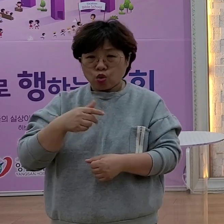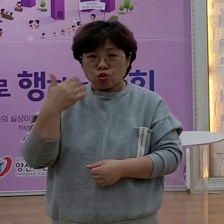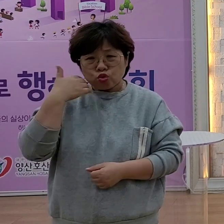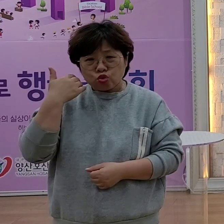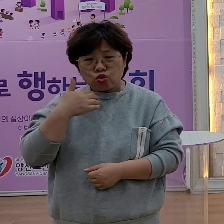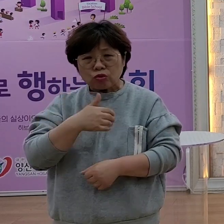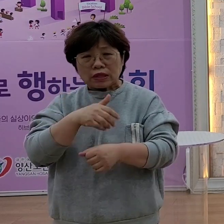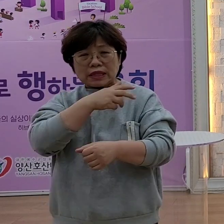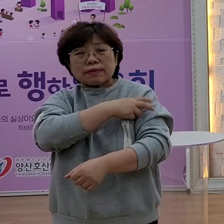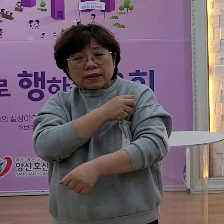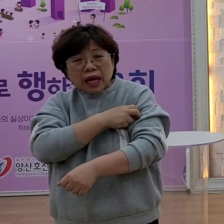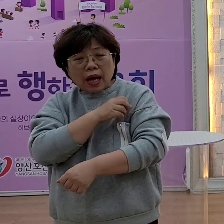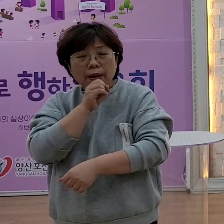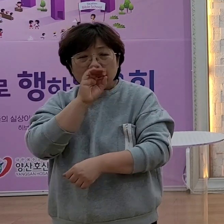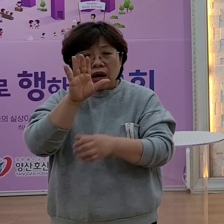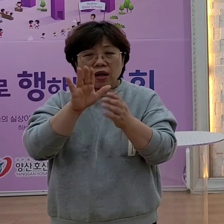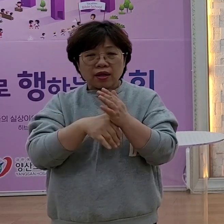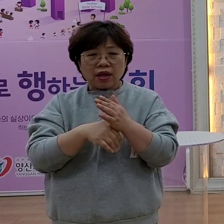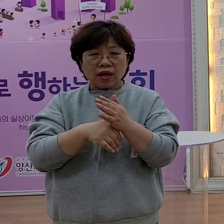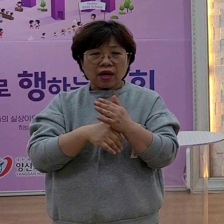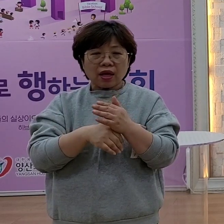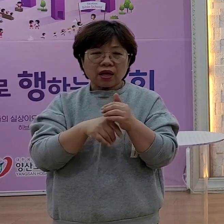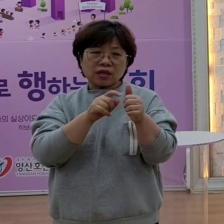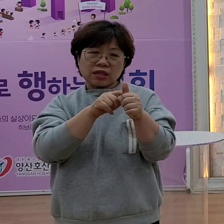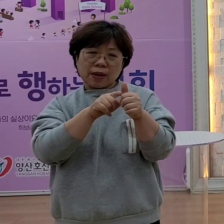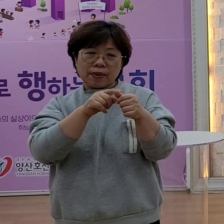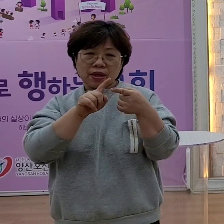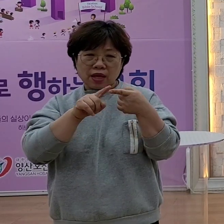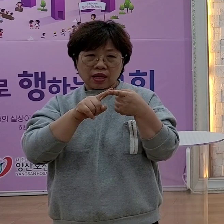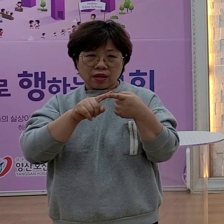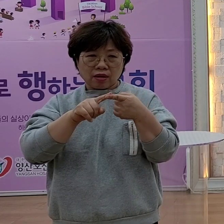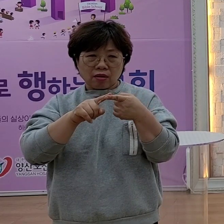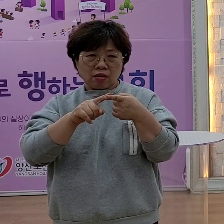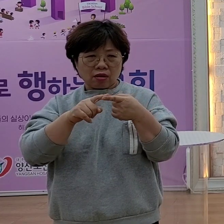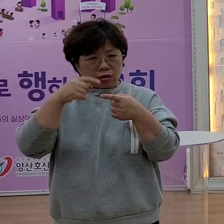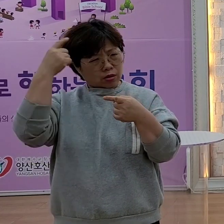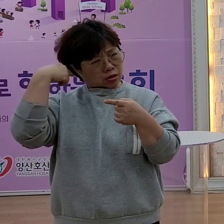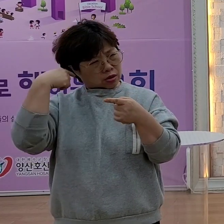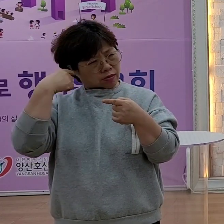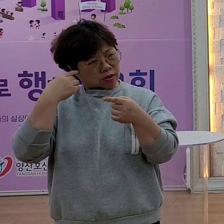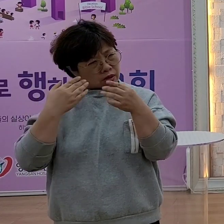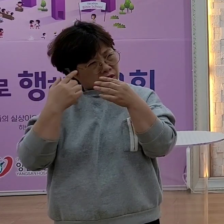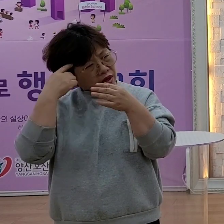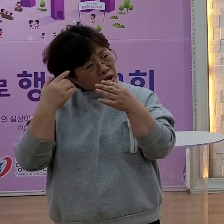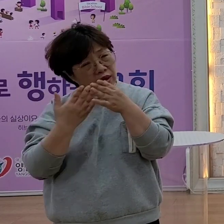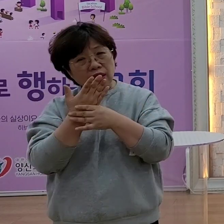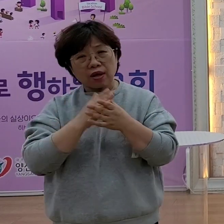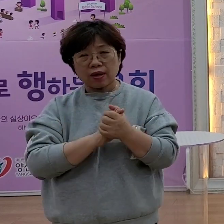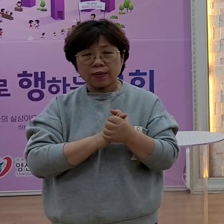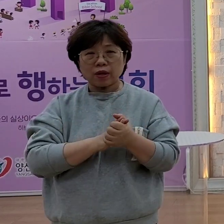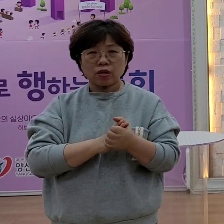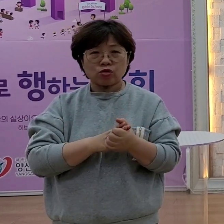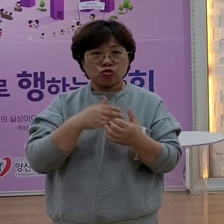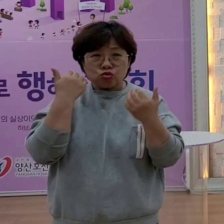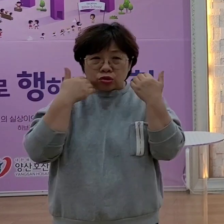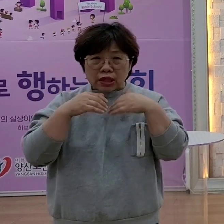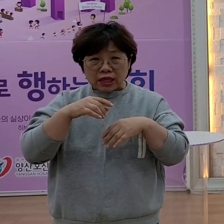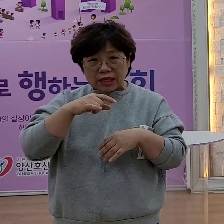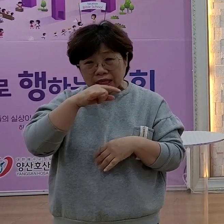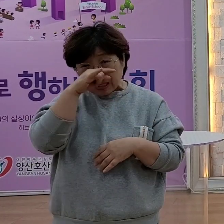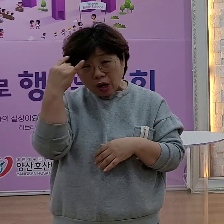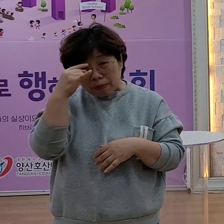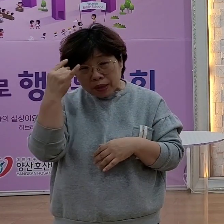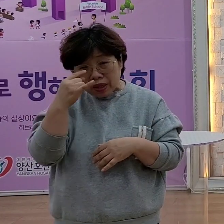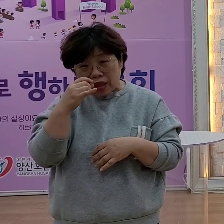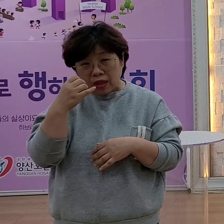그분의 이미지가 떠오릅니다. 그죠? 잘 누구나 이름 말하면 그분에 대해서 모든